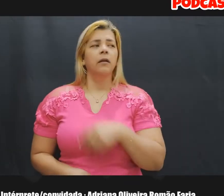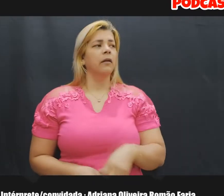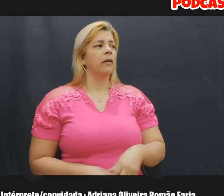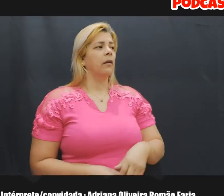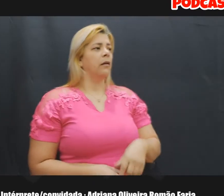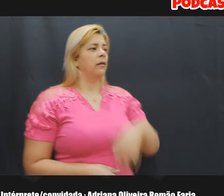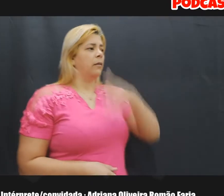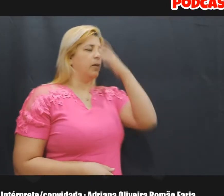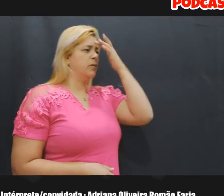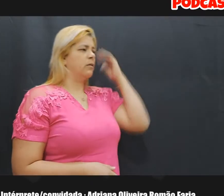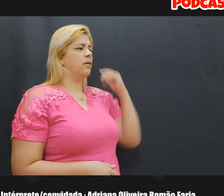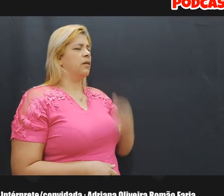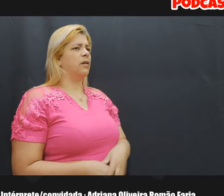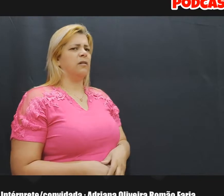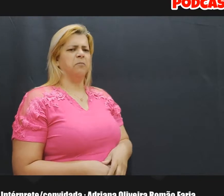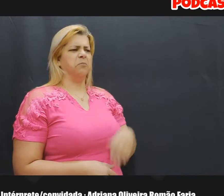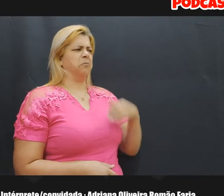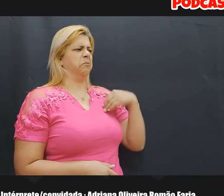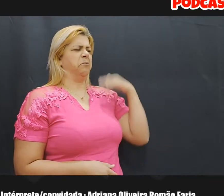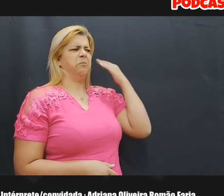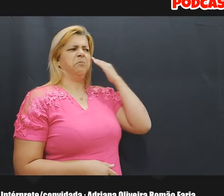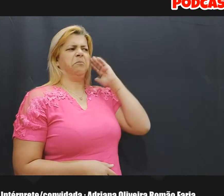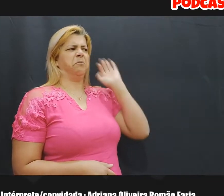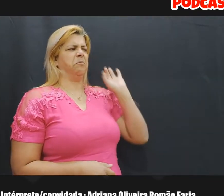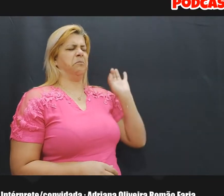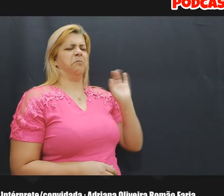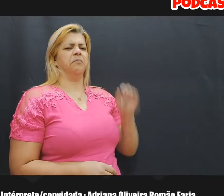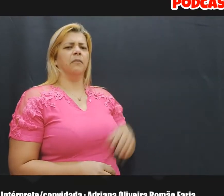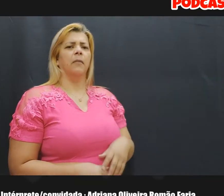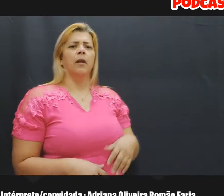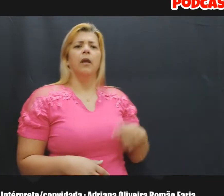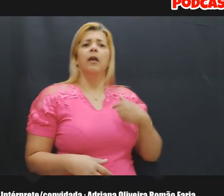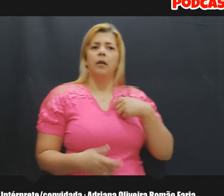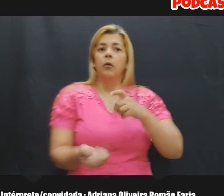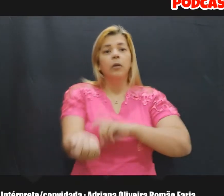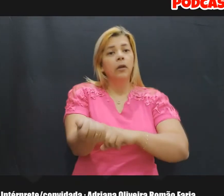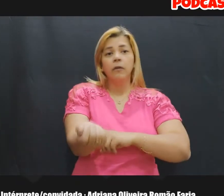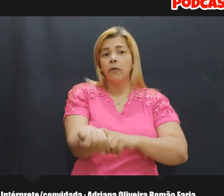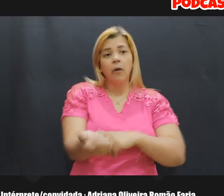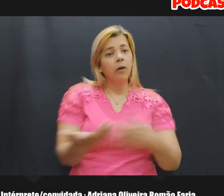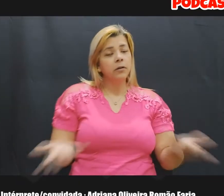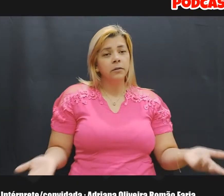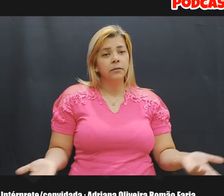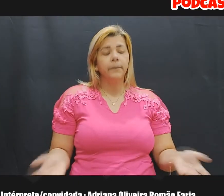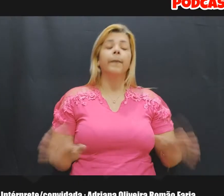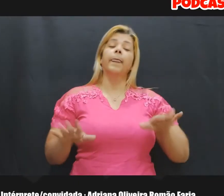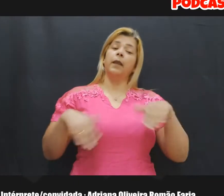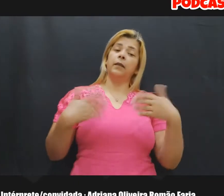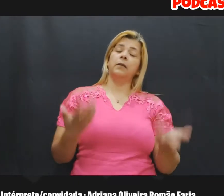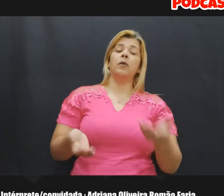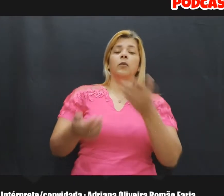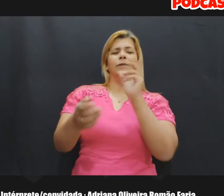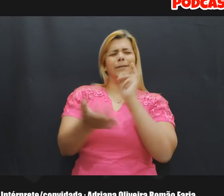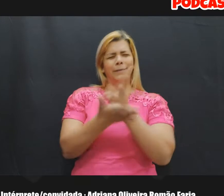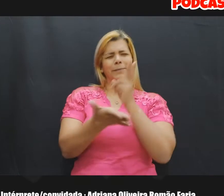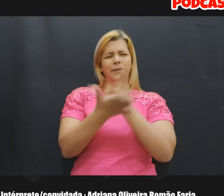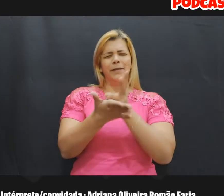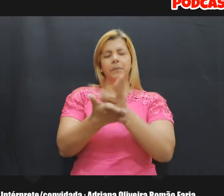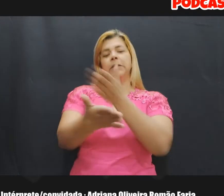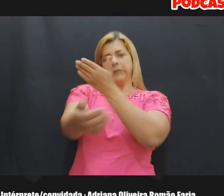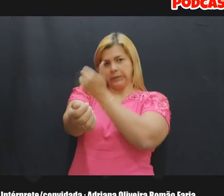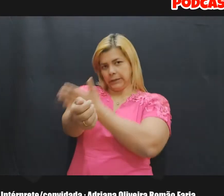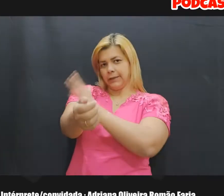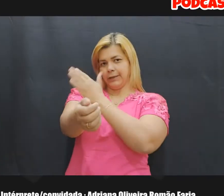eles são um pouco nervosos, sim. Então, até no nosso treinamento, porque nós temos